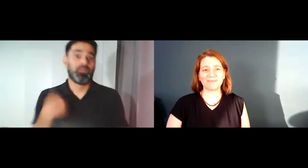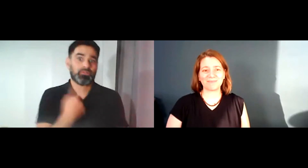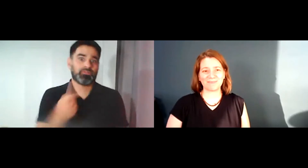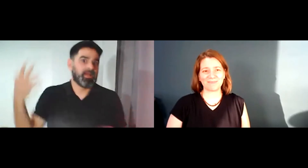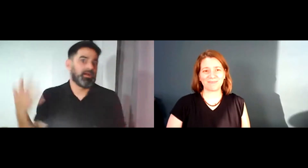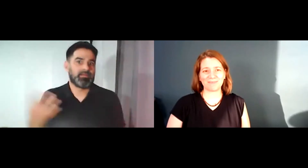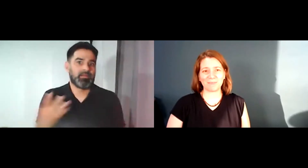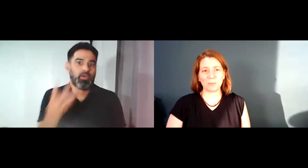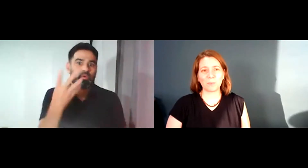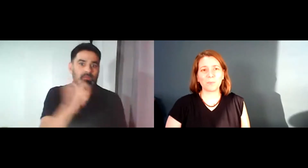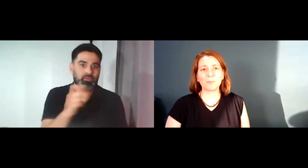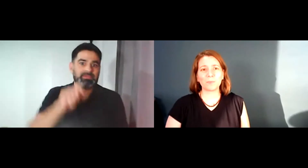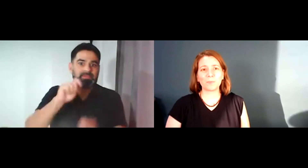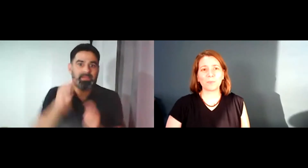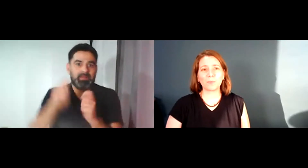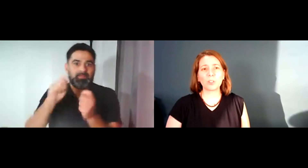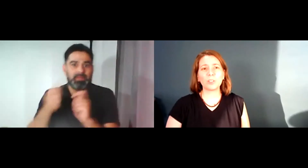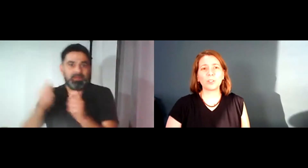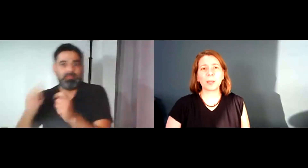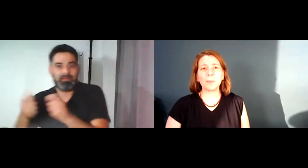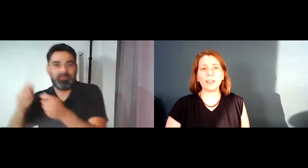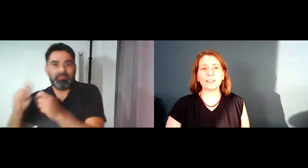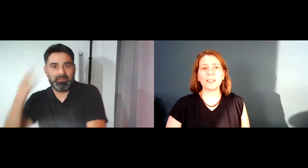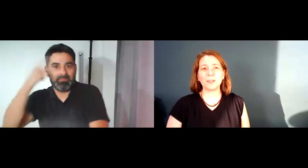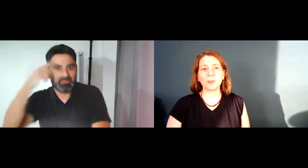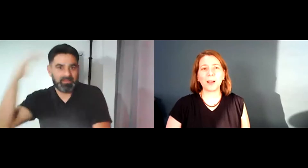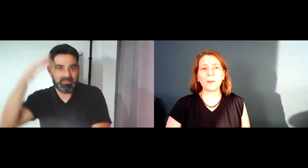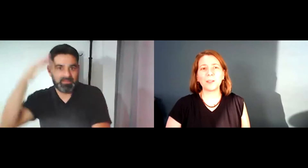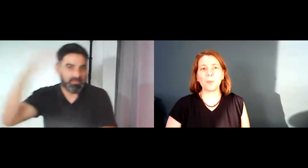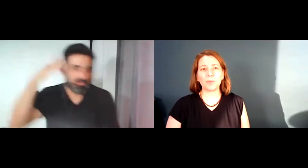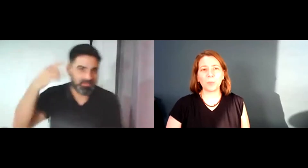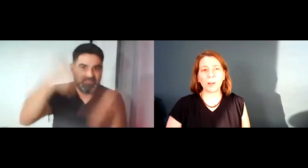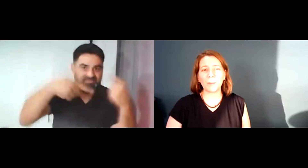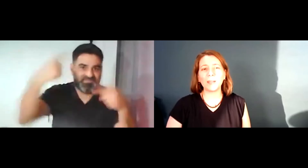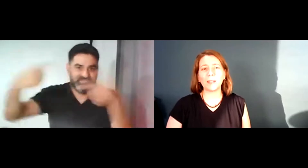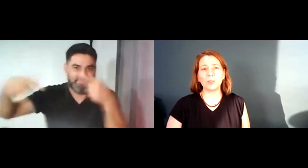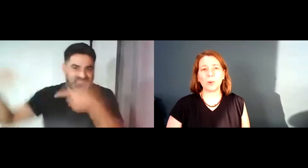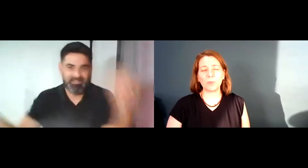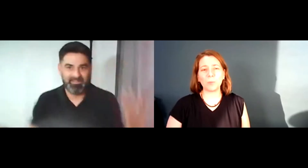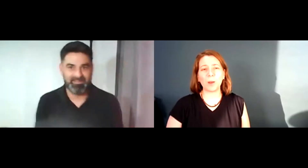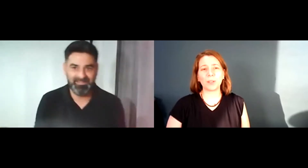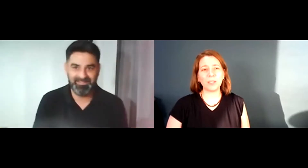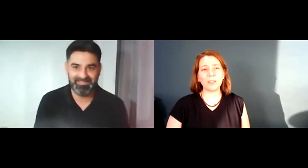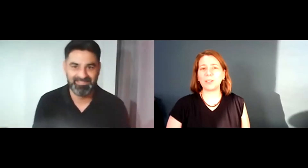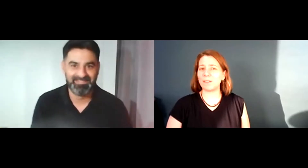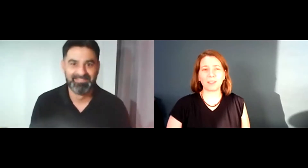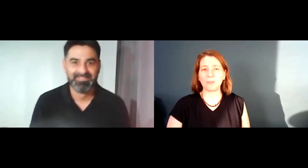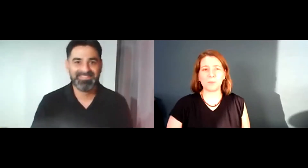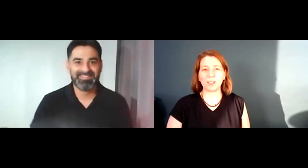Te hago una pregunta, Belén. Nosotros también, ahí está diciendo Javi, cómo fuimos cambiando, cómo fuimos aprendiendo, la verdad que vamos a